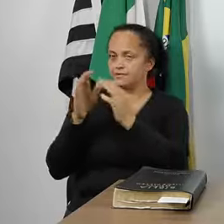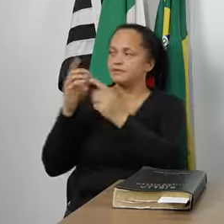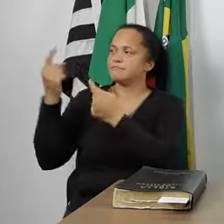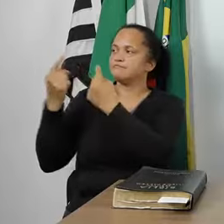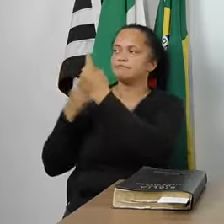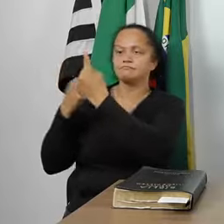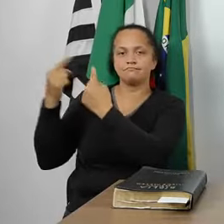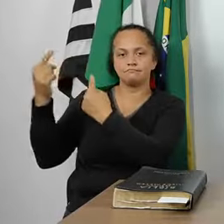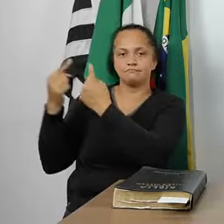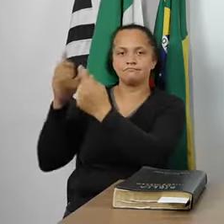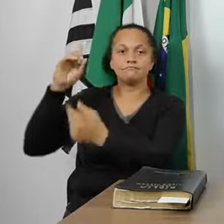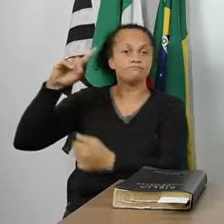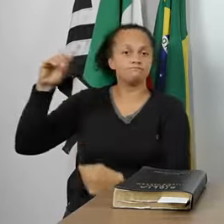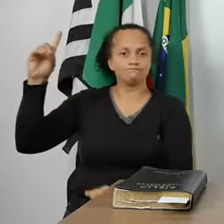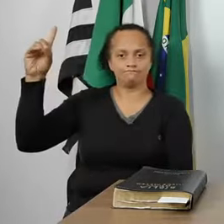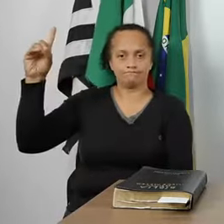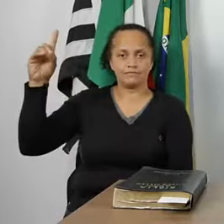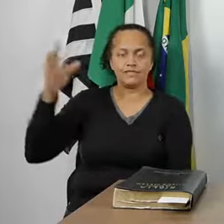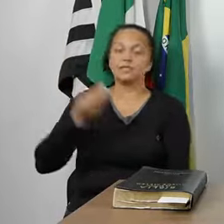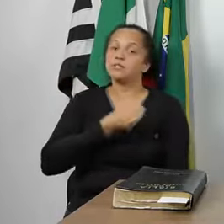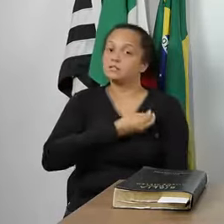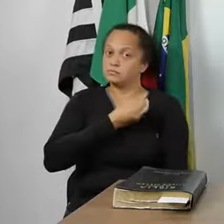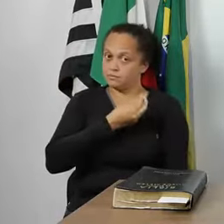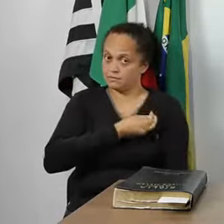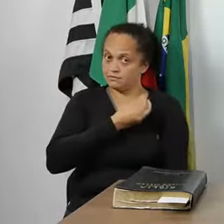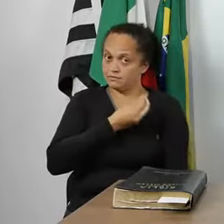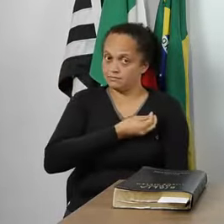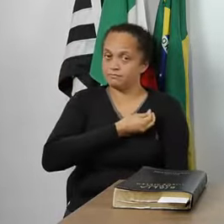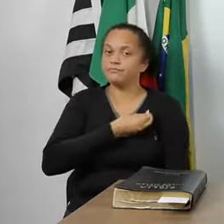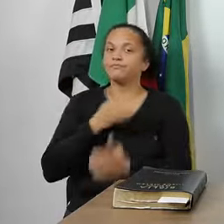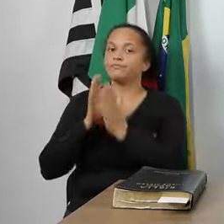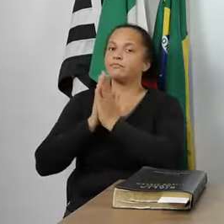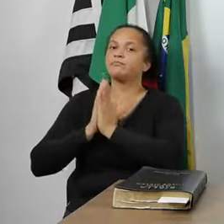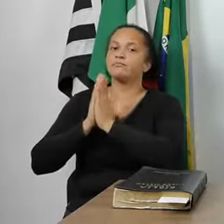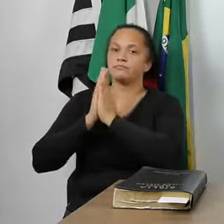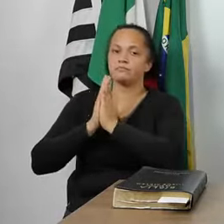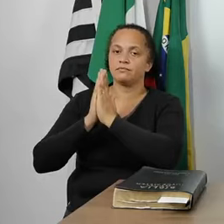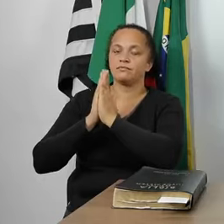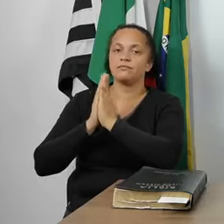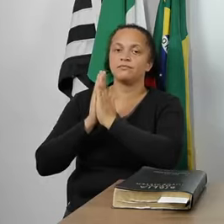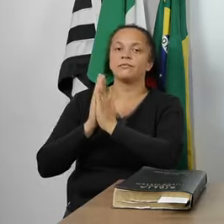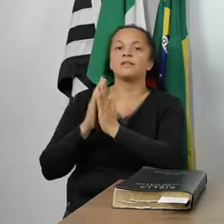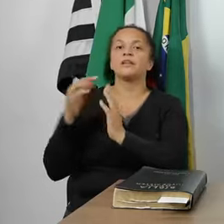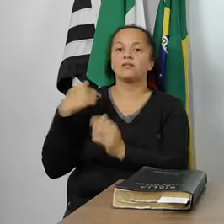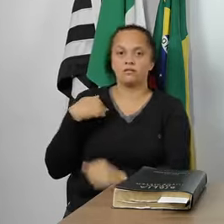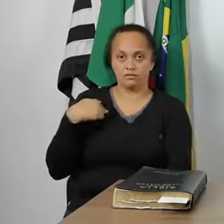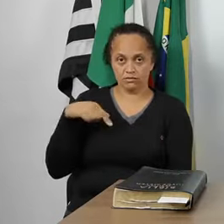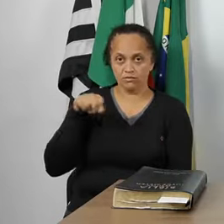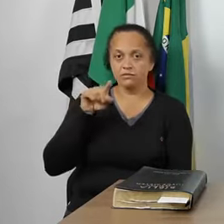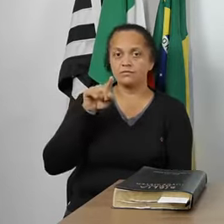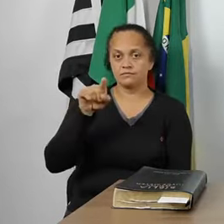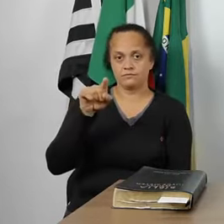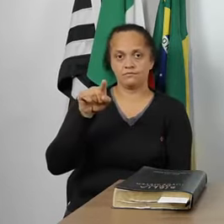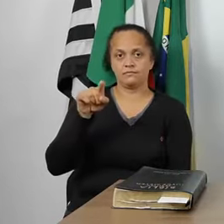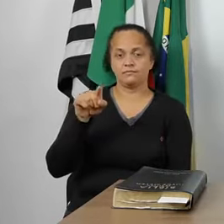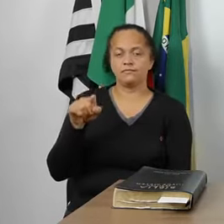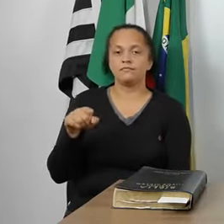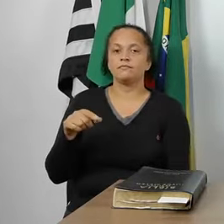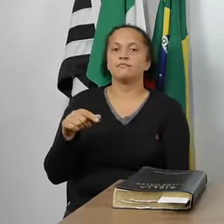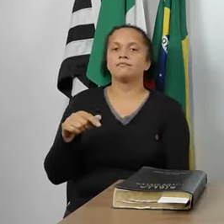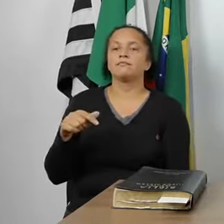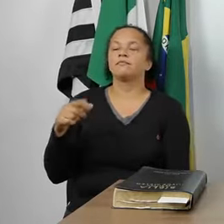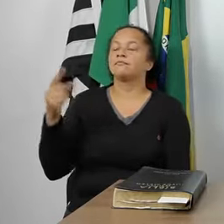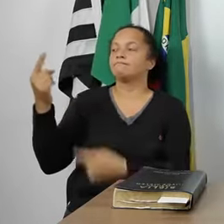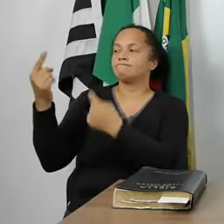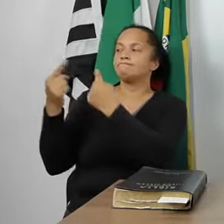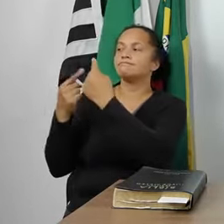uma vida de oração é o meio pelo qual eu e você nos relacionamos com